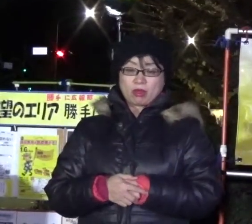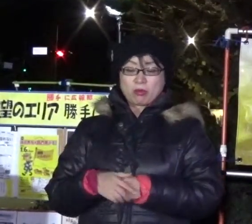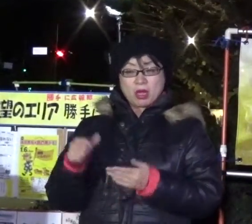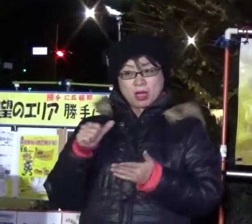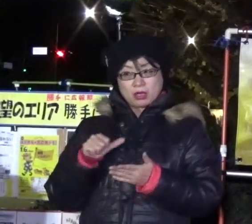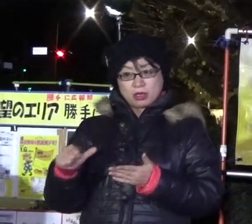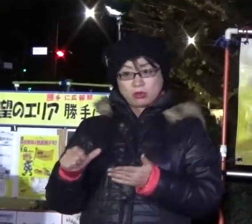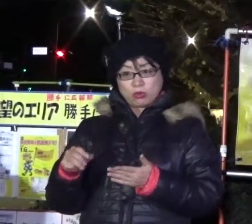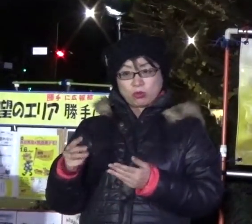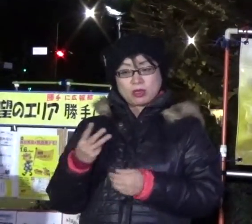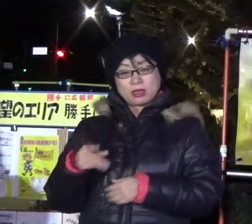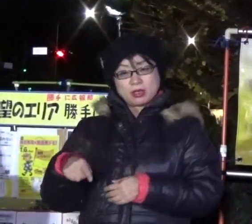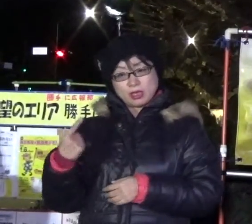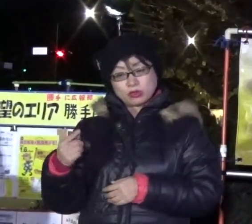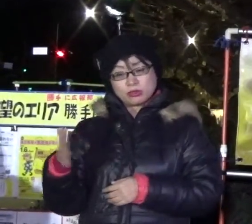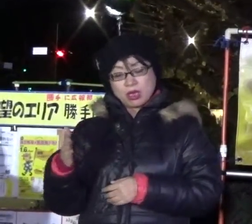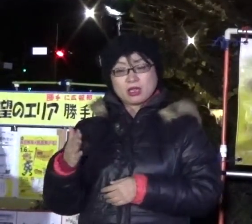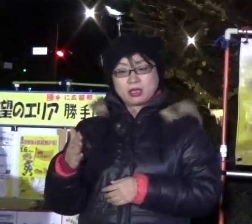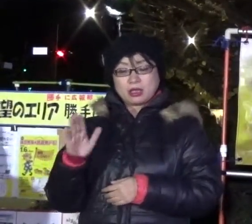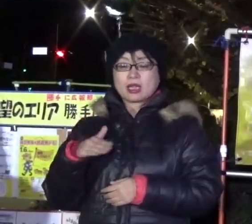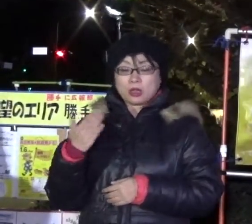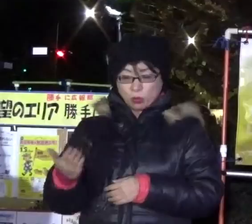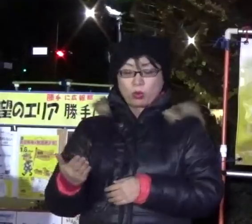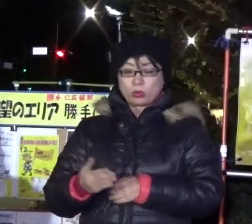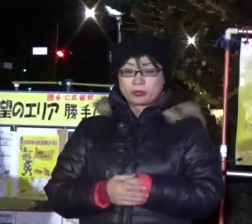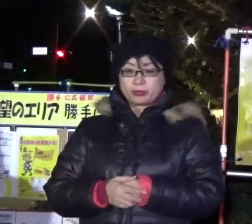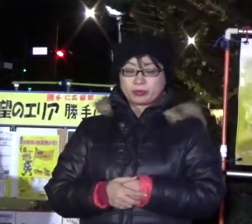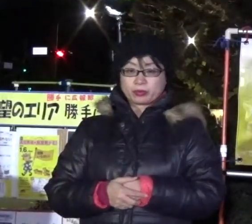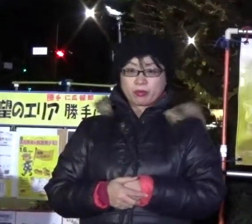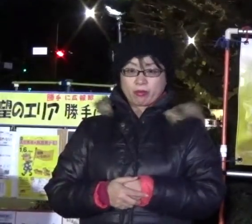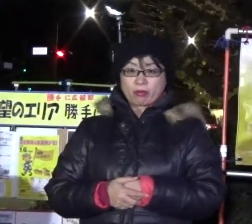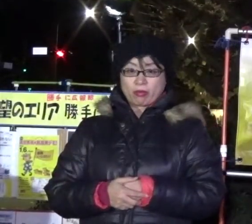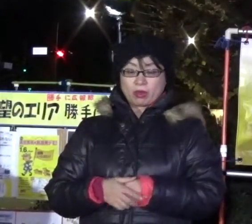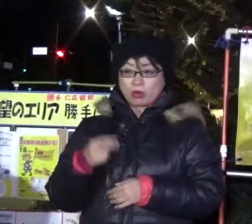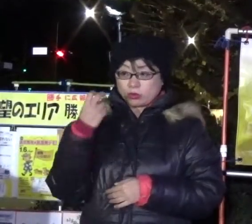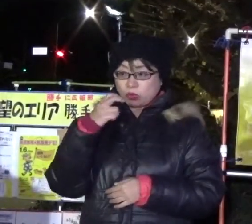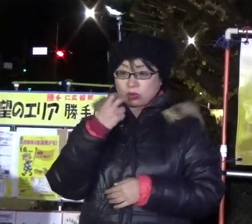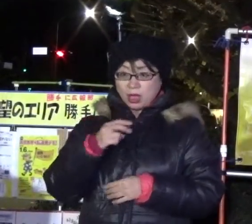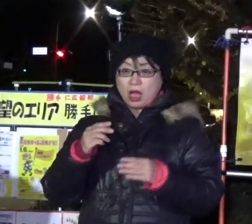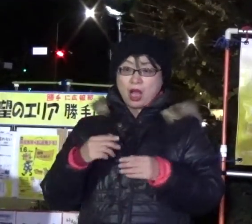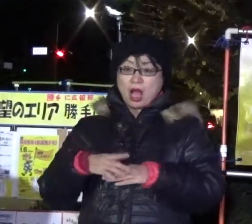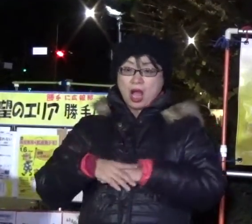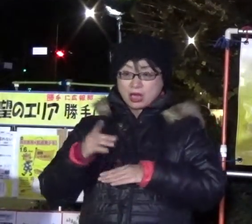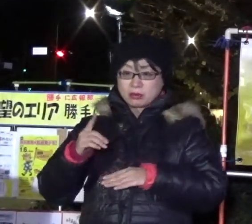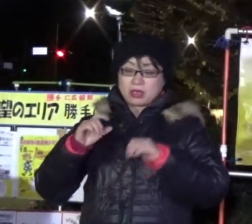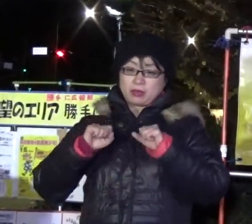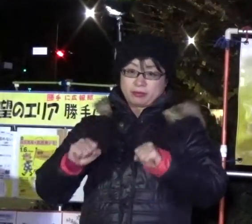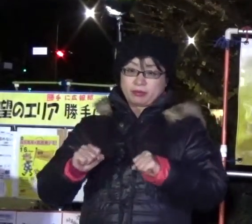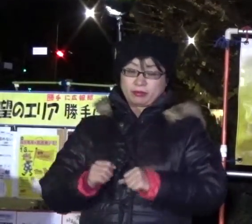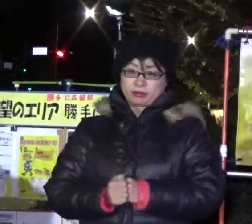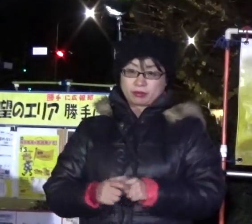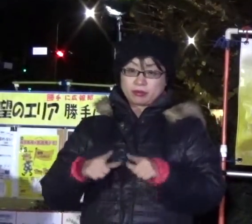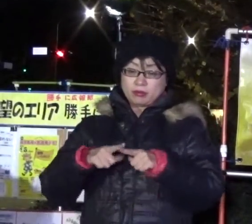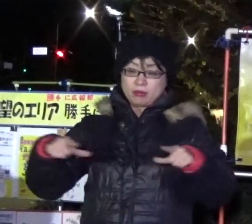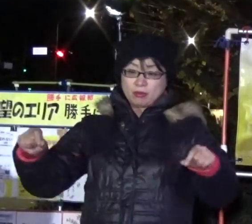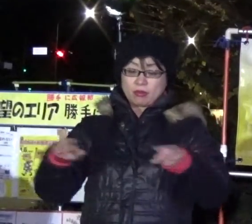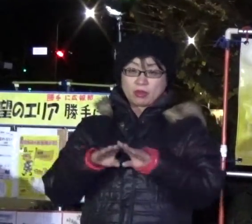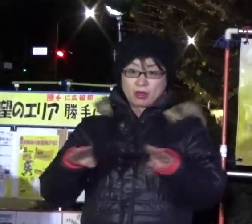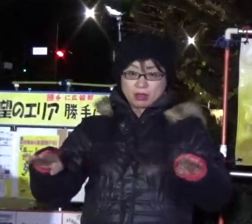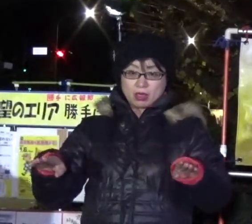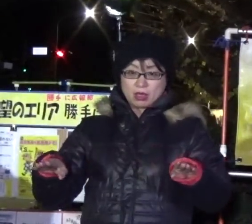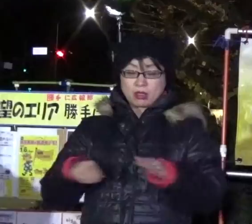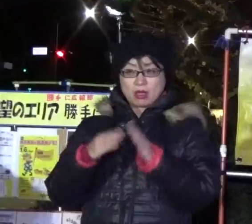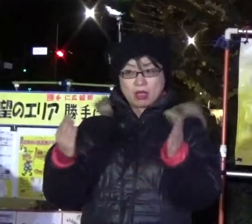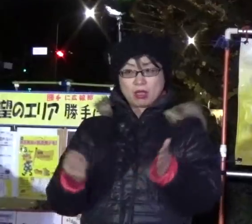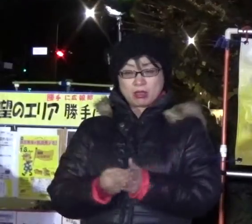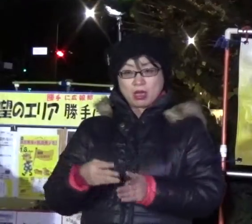ートなんで、これがそのまま当てはまるかどうかっていうのは疑問なんですけども、だからこういう調査っていうのは初めて行われて、 全国平均で約4